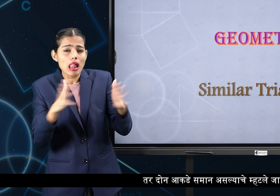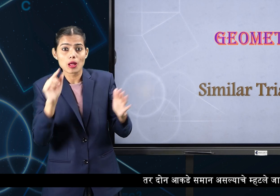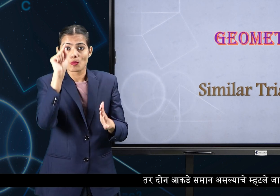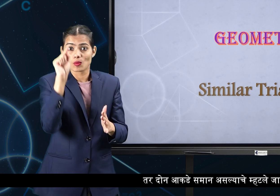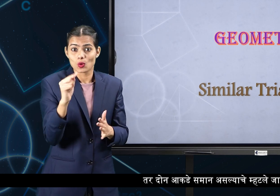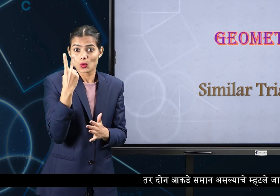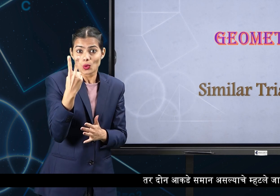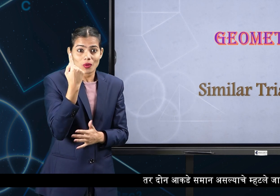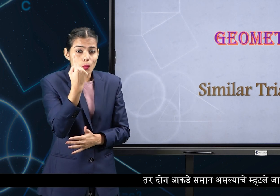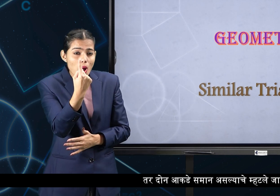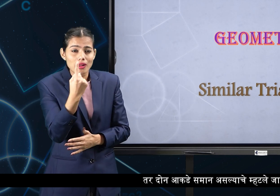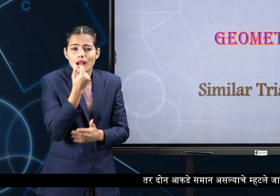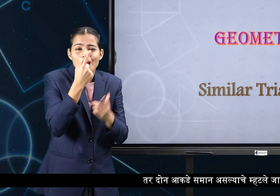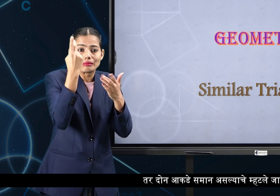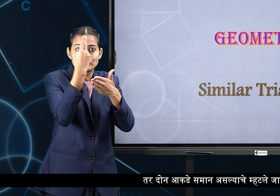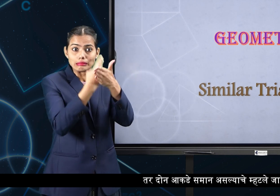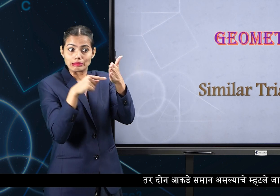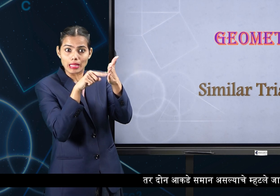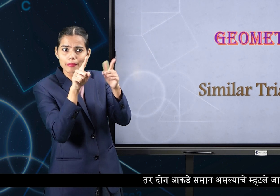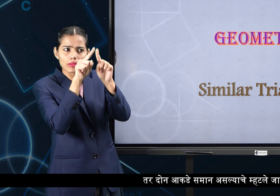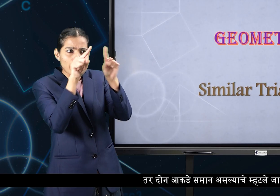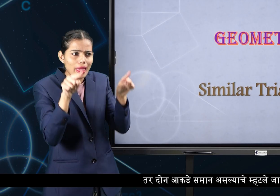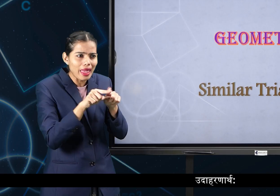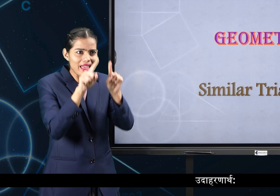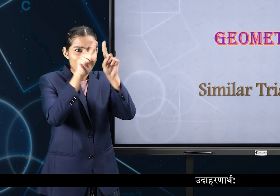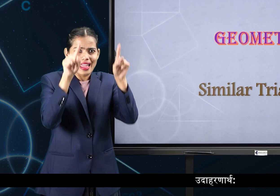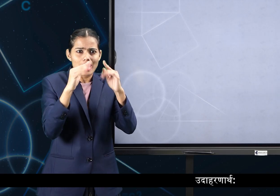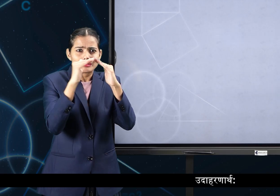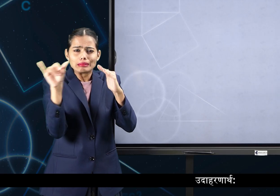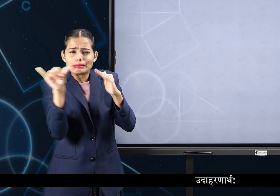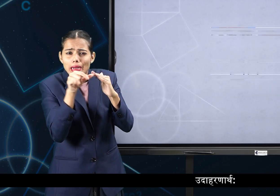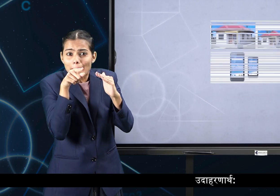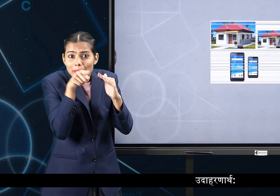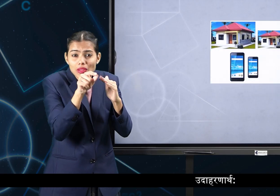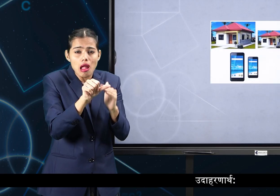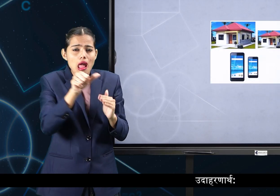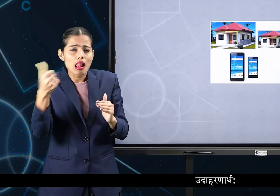असेल तर दोन आकडे समान असल्याचे म्हटले जाते. उदाहरणार्थ,